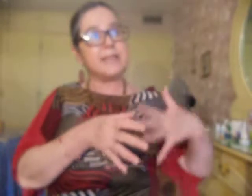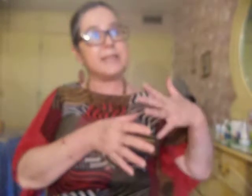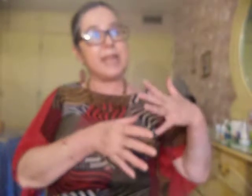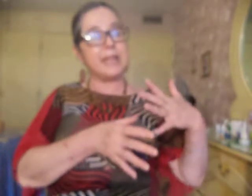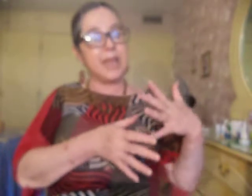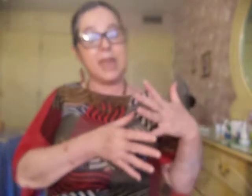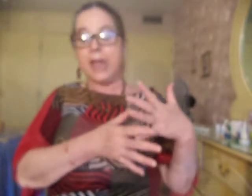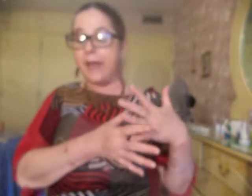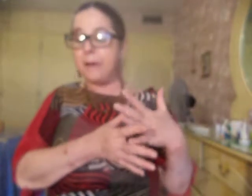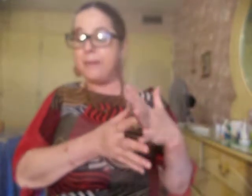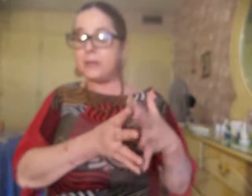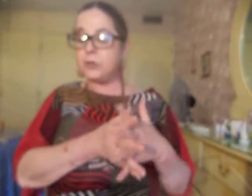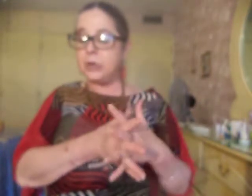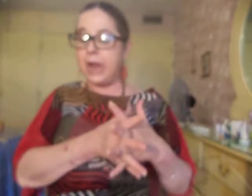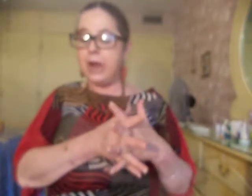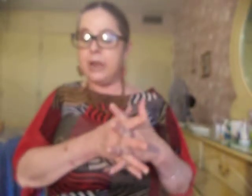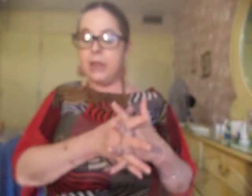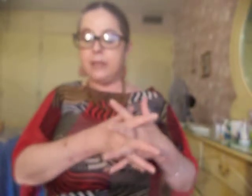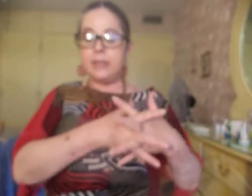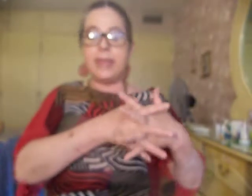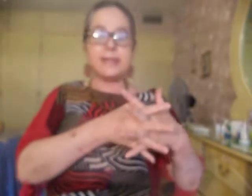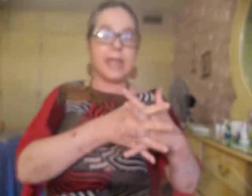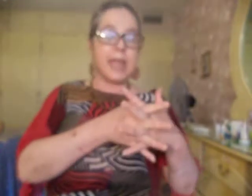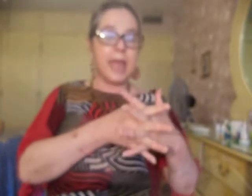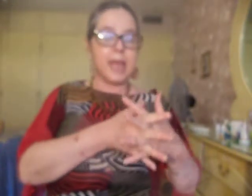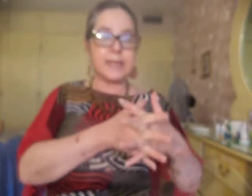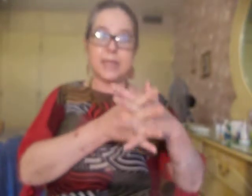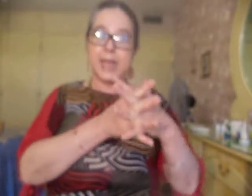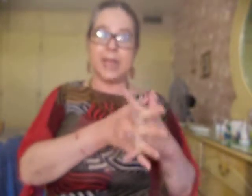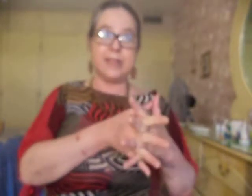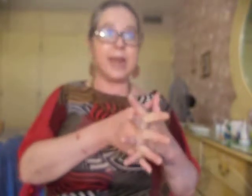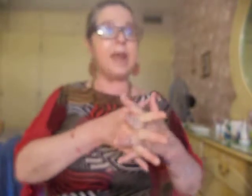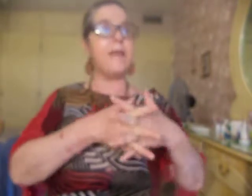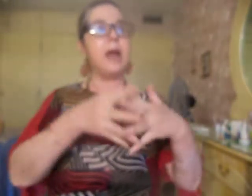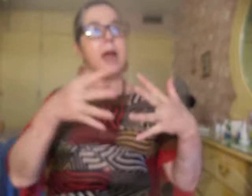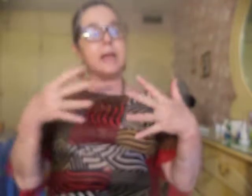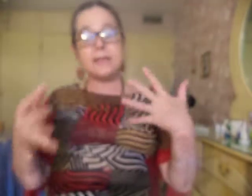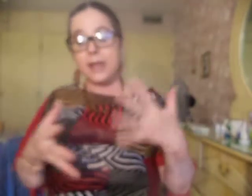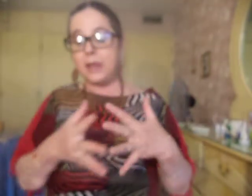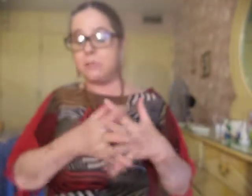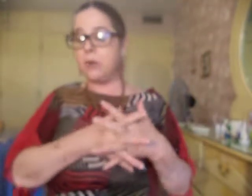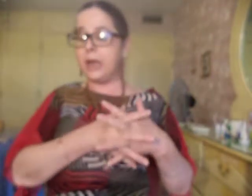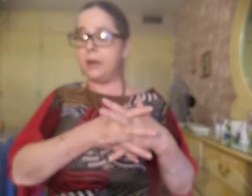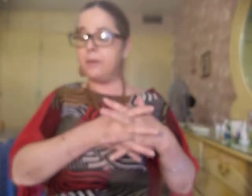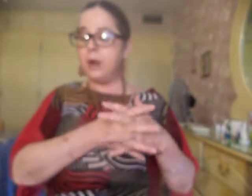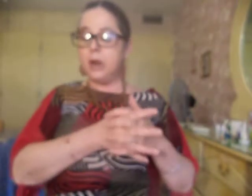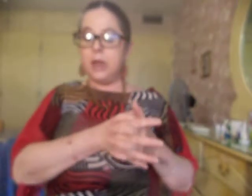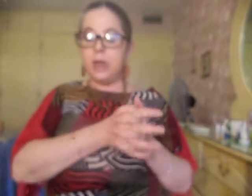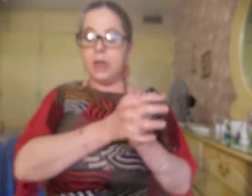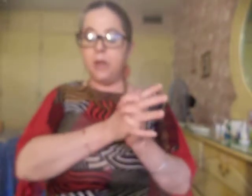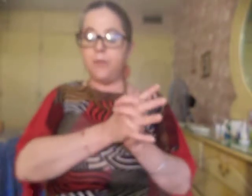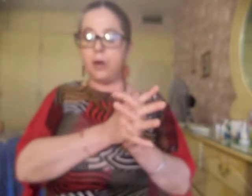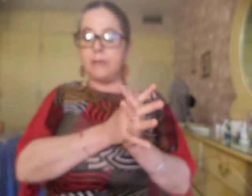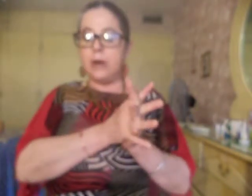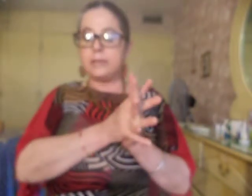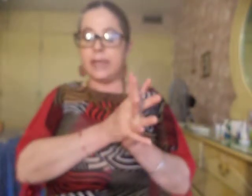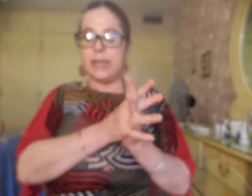que tiene cada persona desde que es engendrada hasta que muere, y forma los tejidos